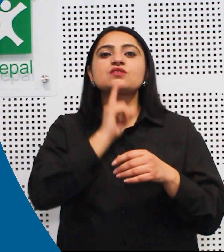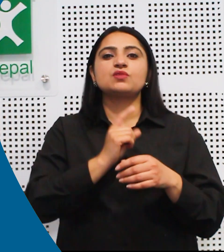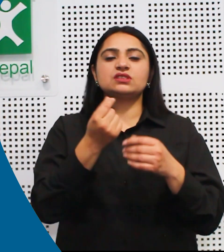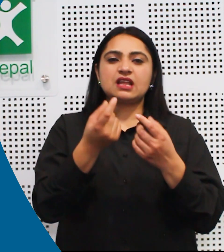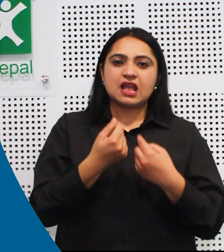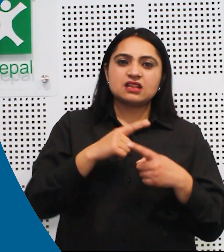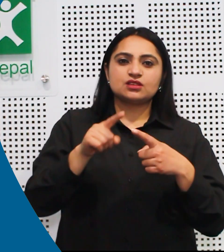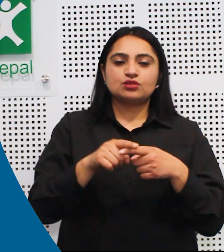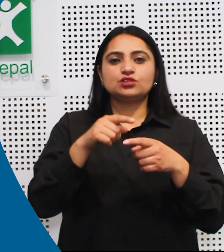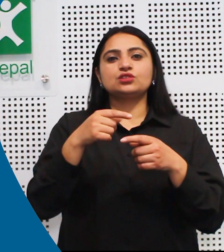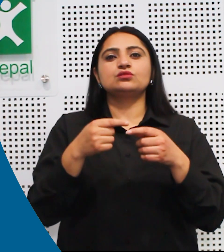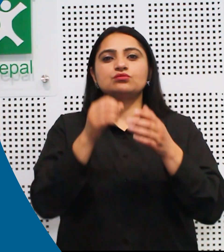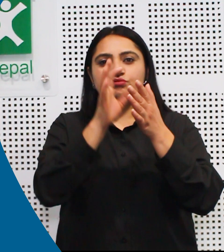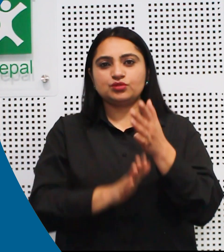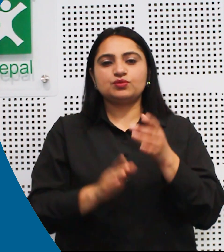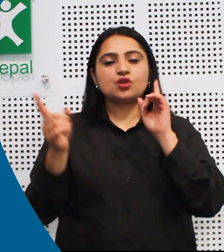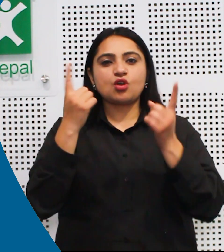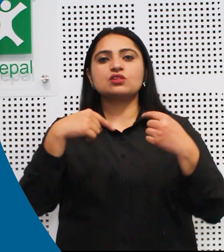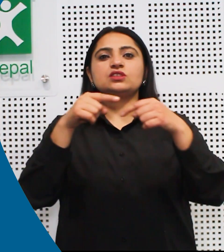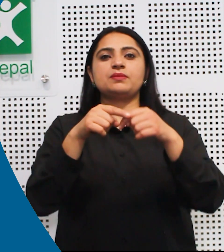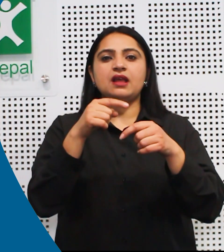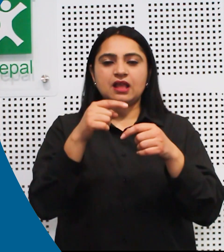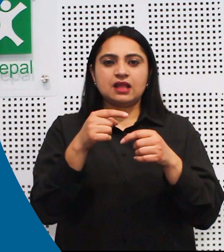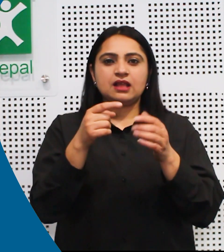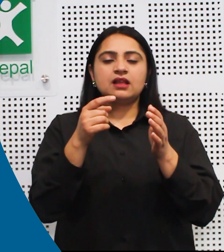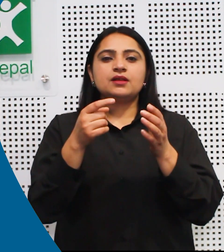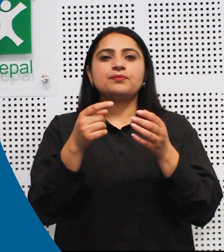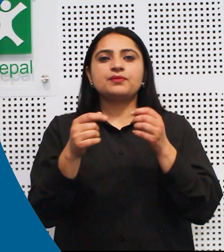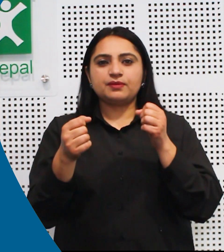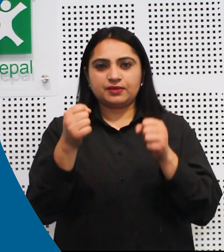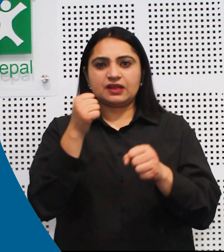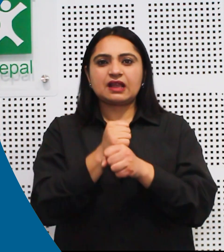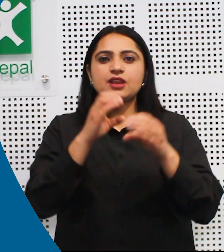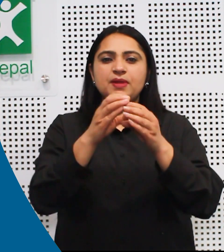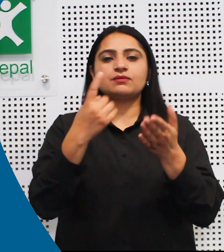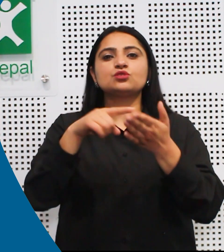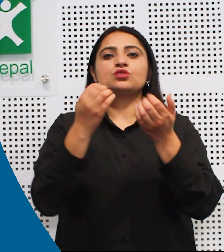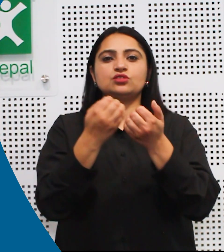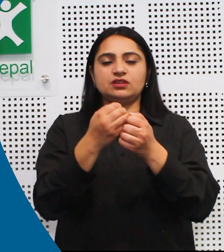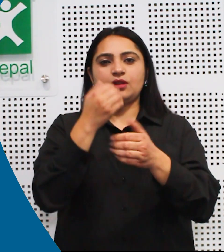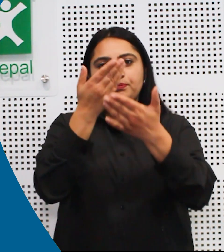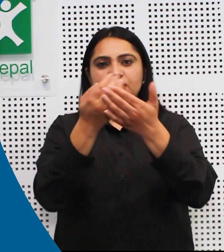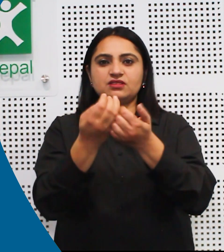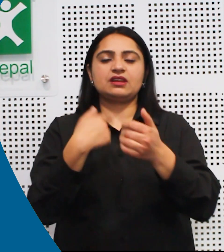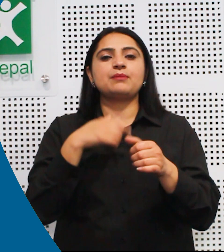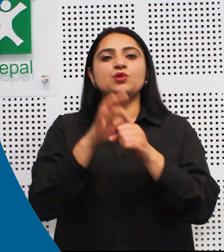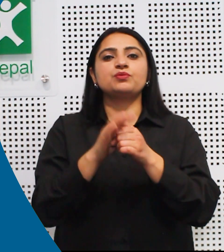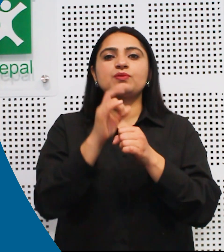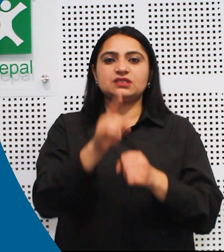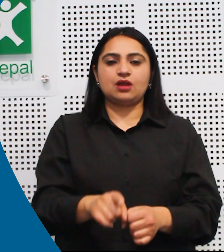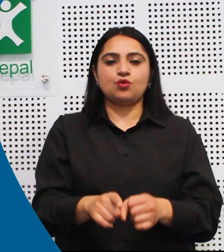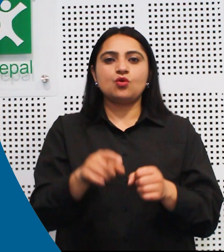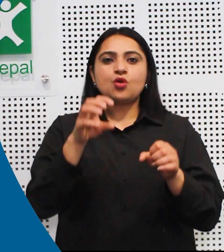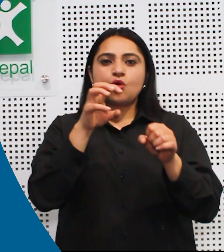व्ययको विवरण चाहिँ नगरसभामा कार्यपालिकाबाट स्वीकृत गरेर अनि पेश गर्ने चाहिँ हाम्रो कानुनी व्यवस्था हो। र विशेष गरी अब योजना तथा कार्यक्रमको छनौट वडा स्तरबाट